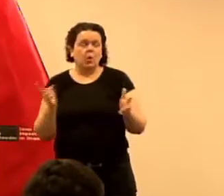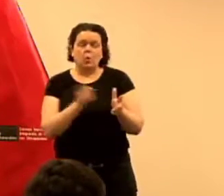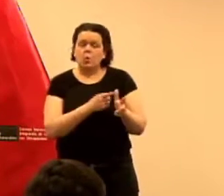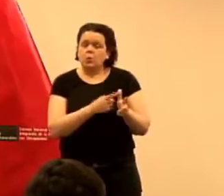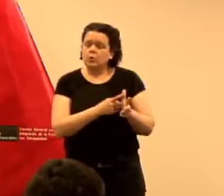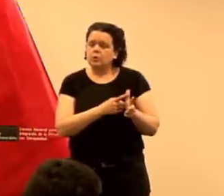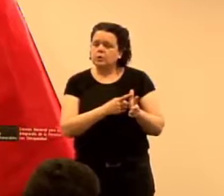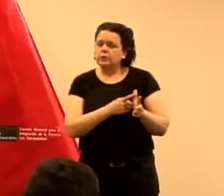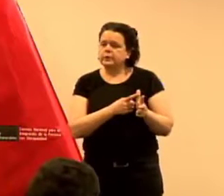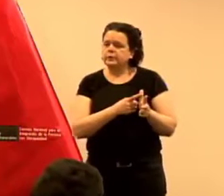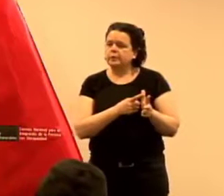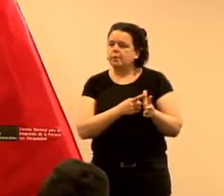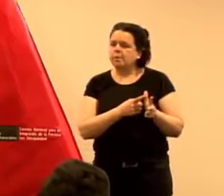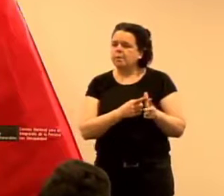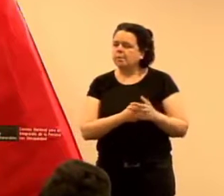Unos son